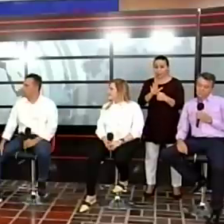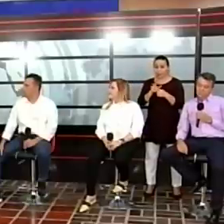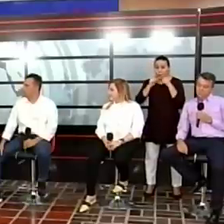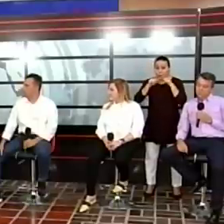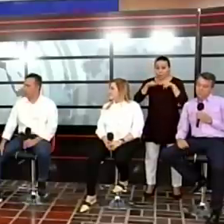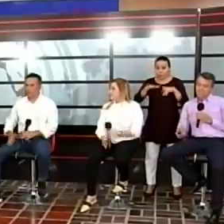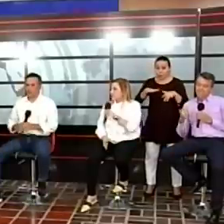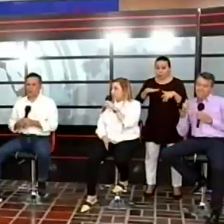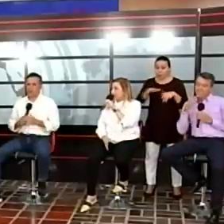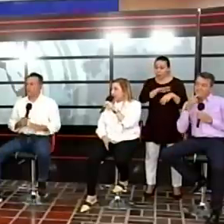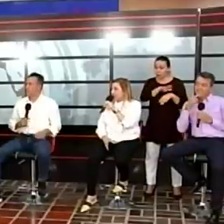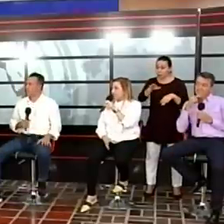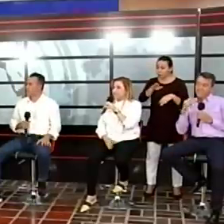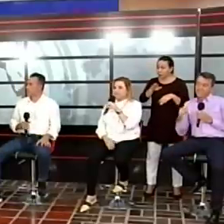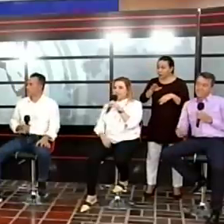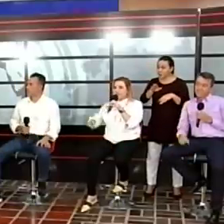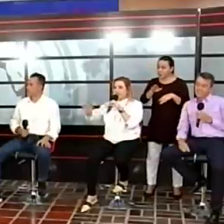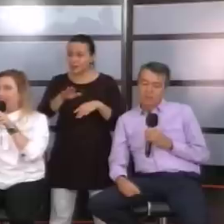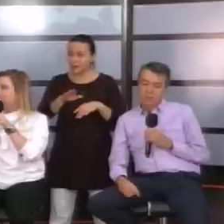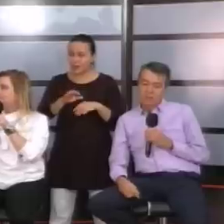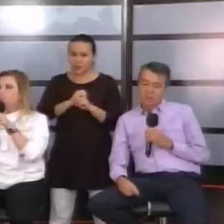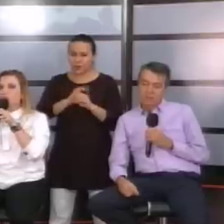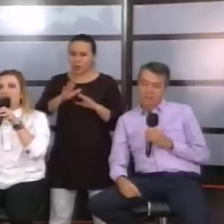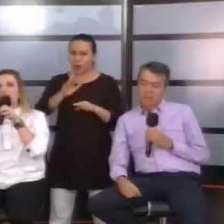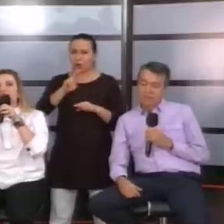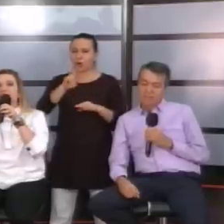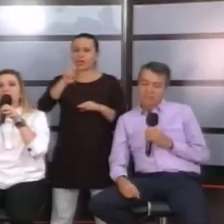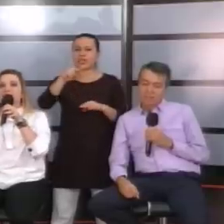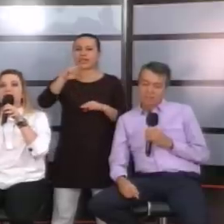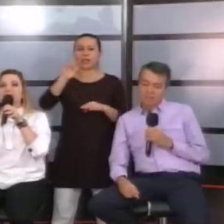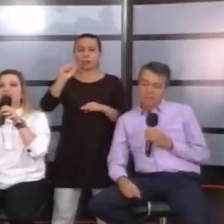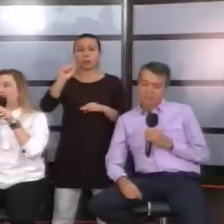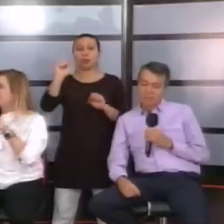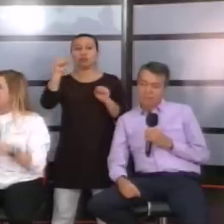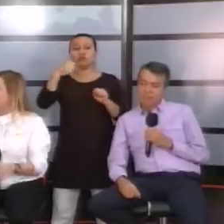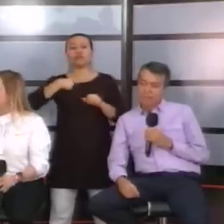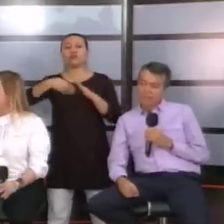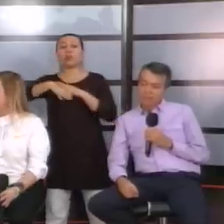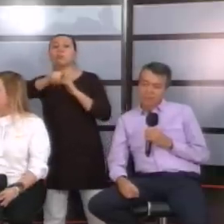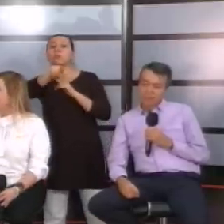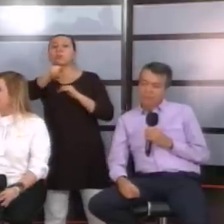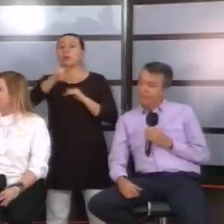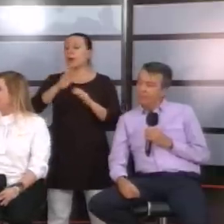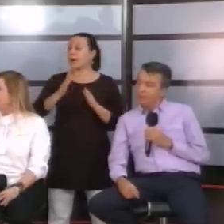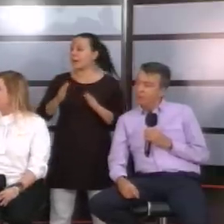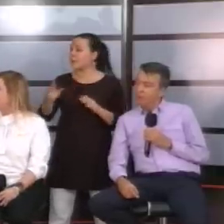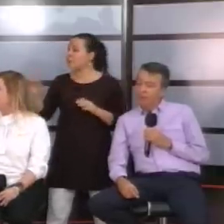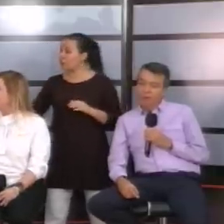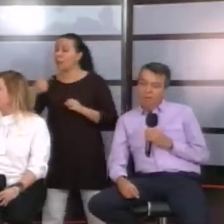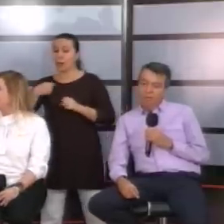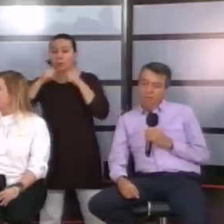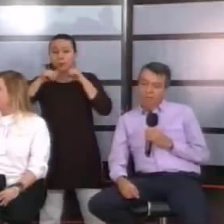pública? Sí. De una, por ahí la tengo, ¿no? Mauricio, la mía es